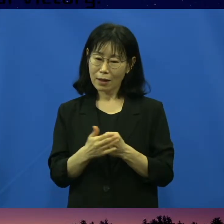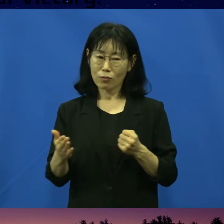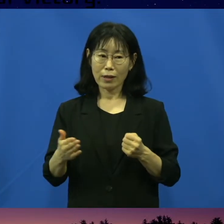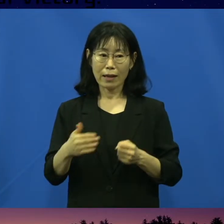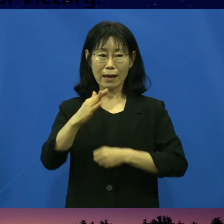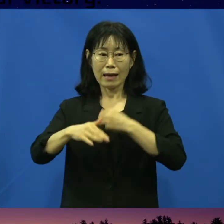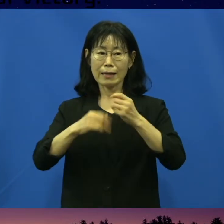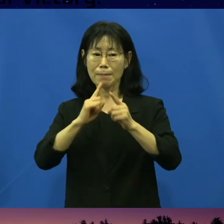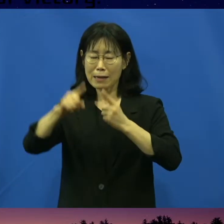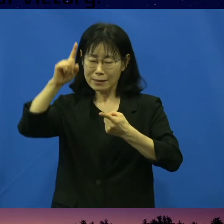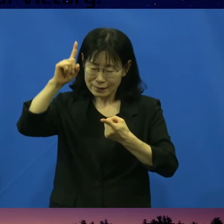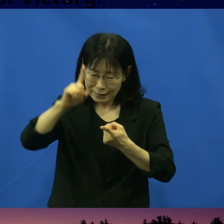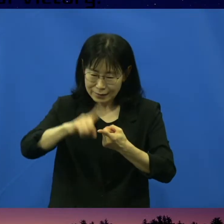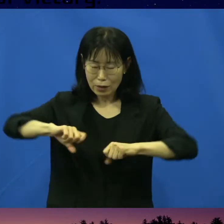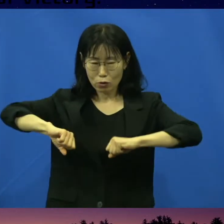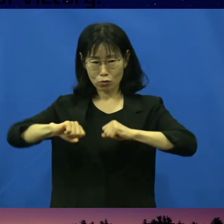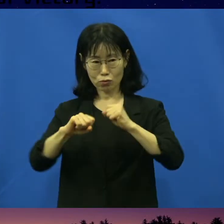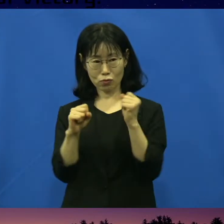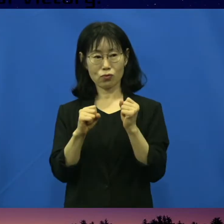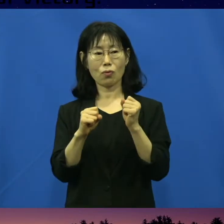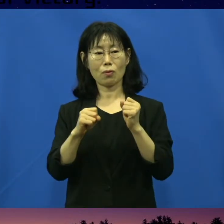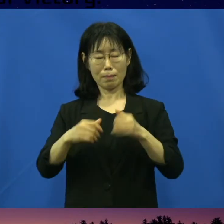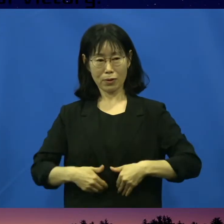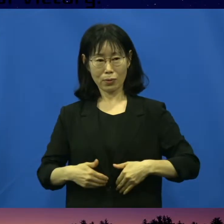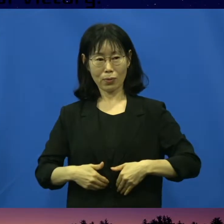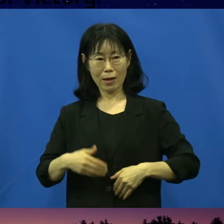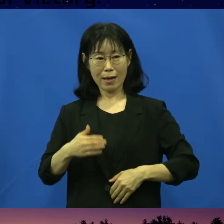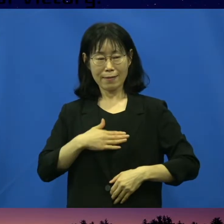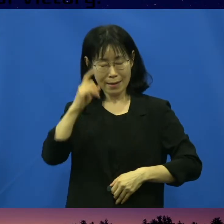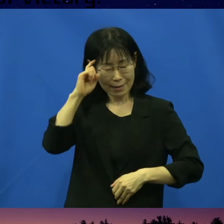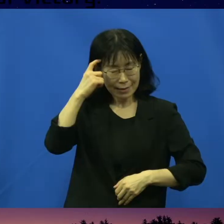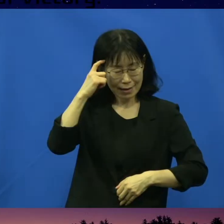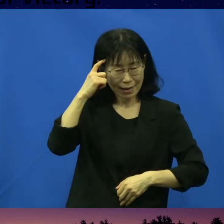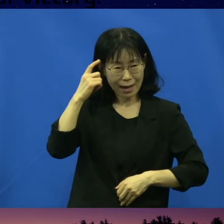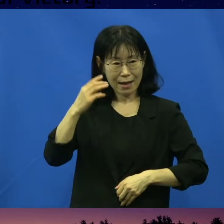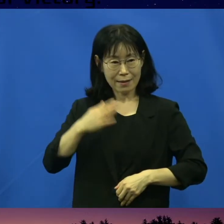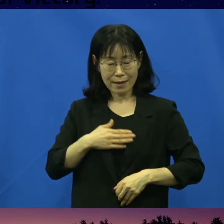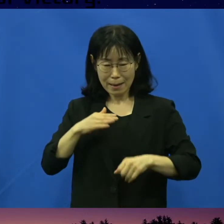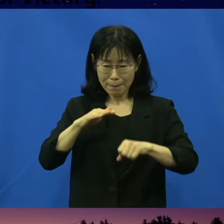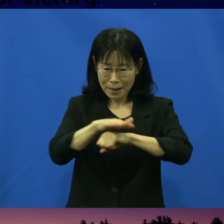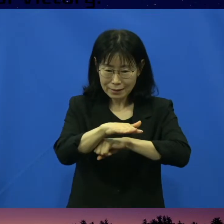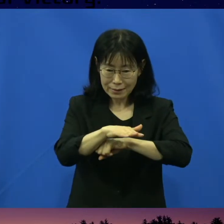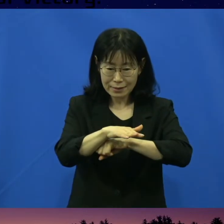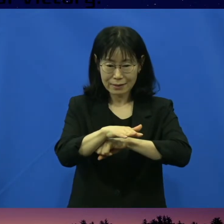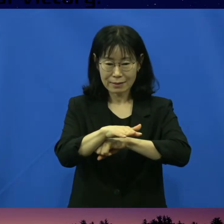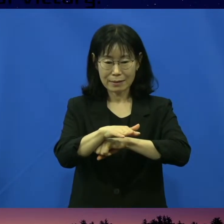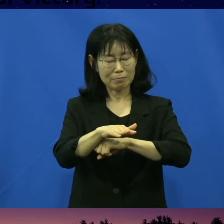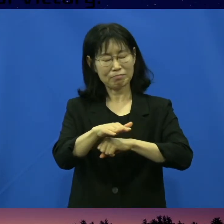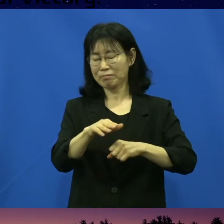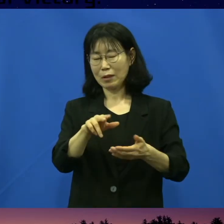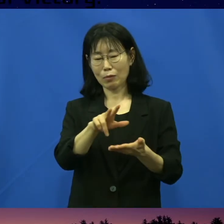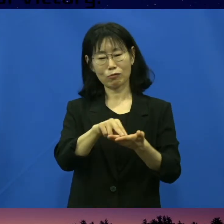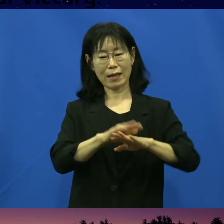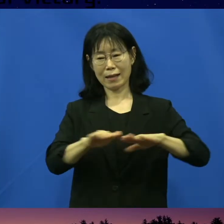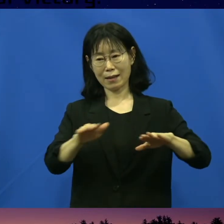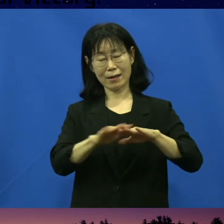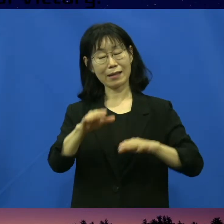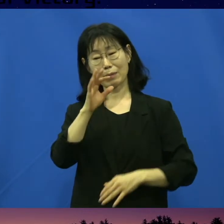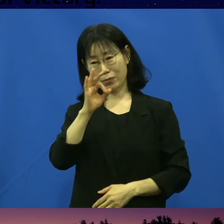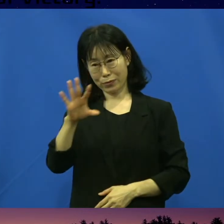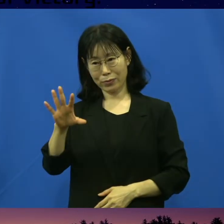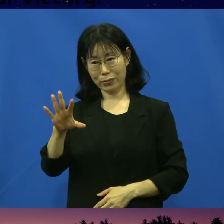거예요. 자기의 자꾸 뭔가를 끌어오는 거죠. 순종을 해야 돼요. 여러분, 7번 들어갔다 나오는 과정 속에